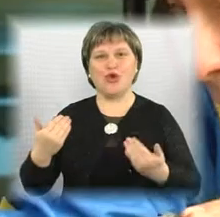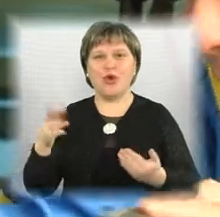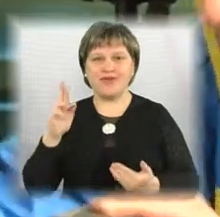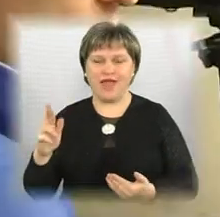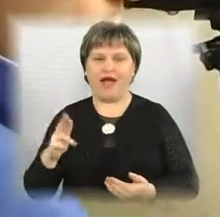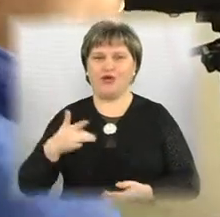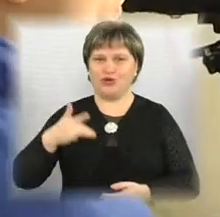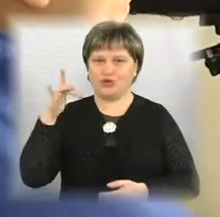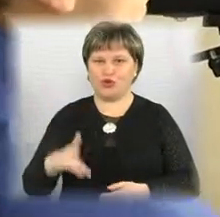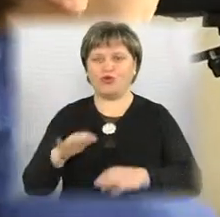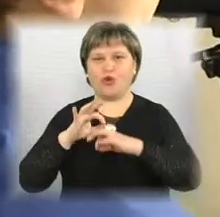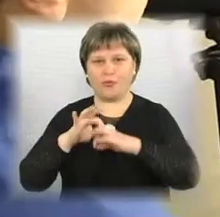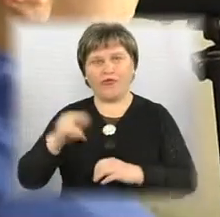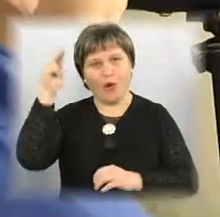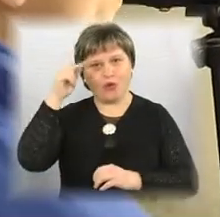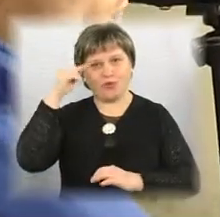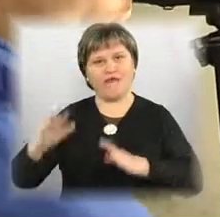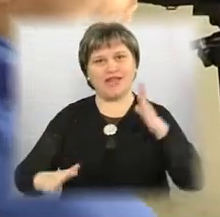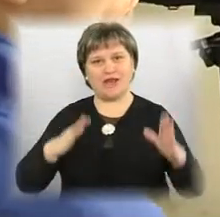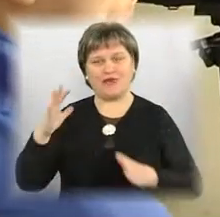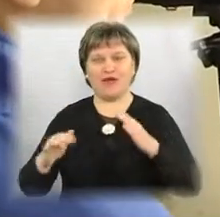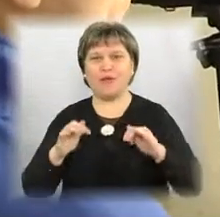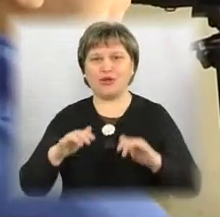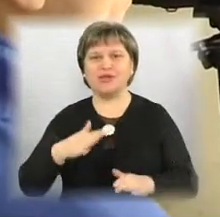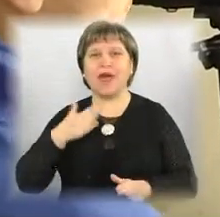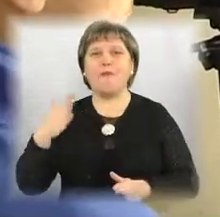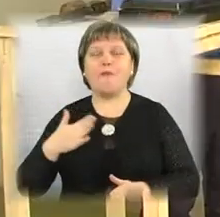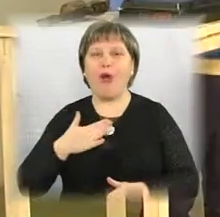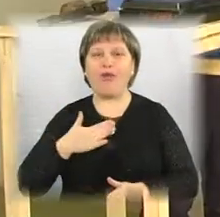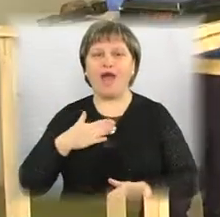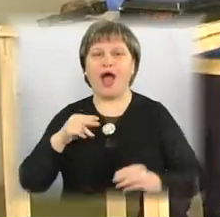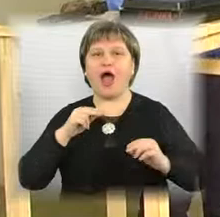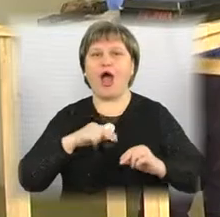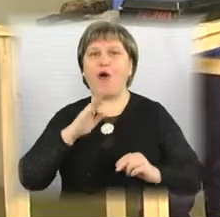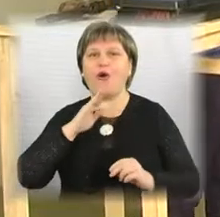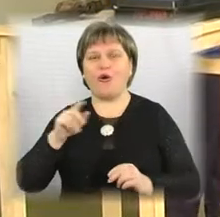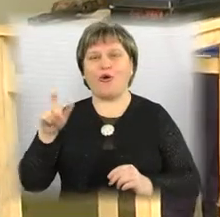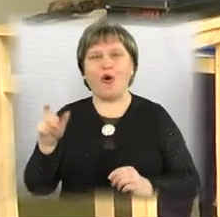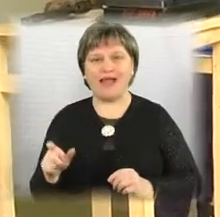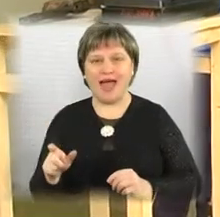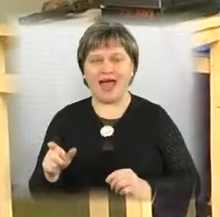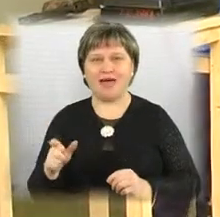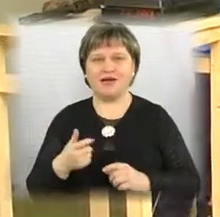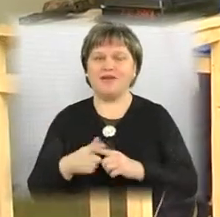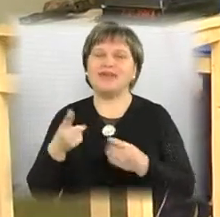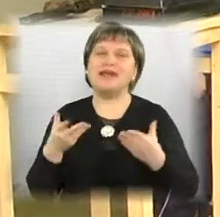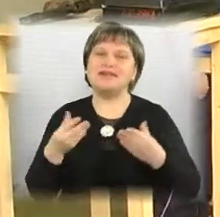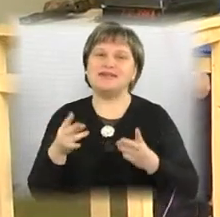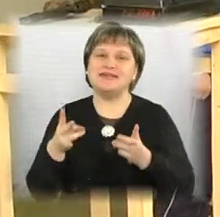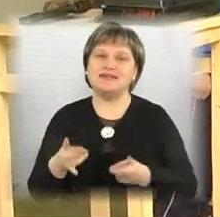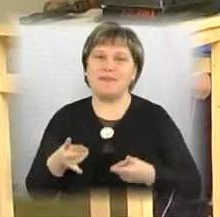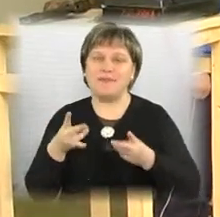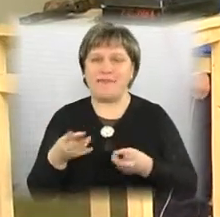провожу учбово-тренувальний процес, то моя колега Вікторія Володимирівна Свереда, вона зм'якшує